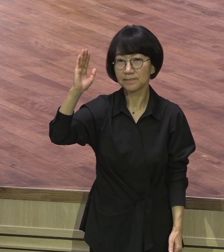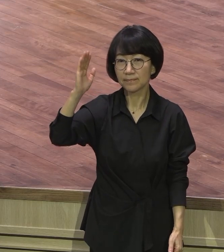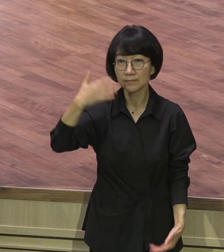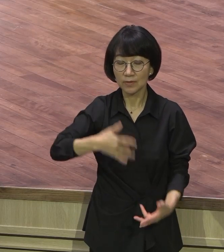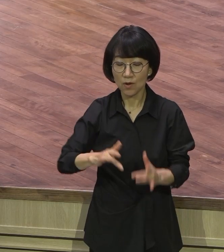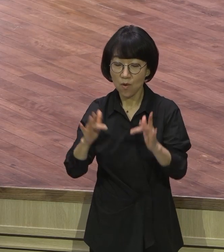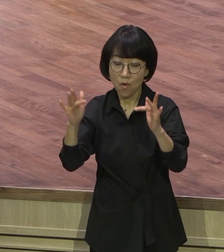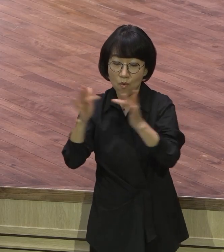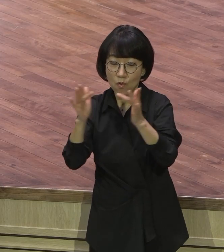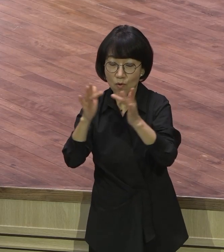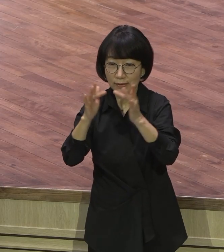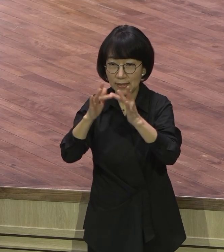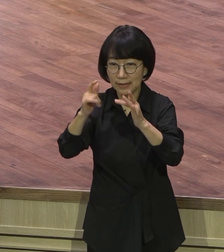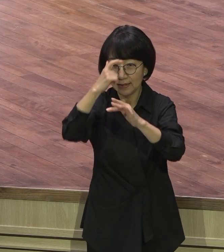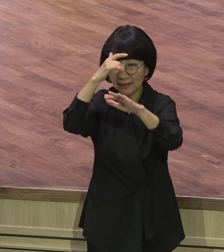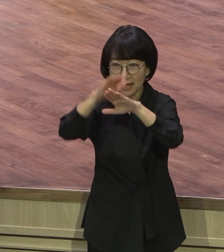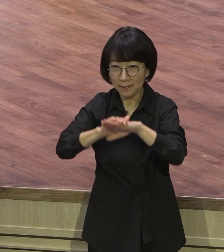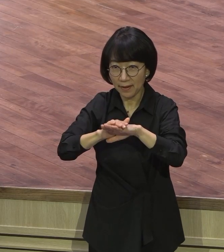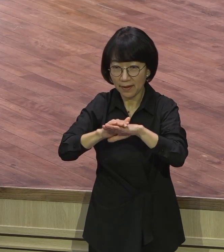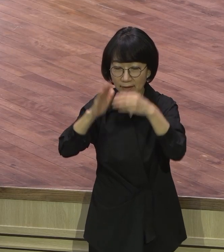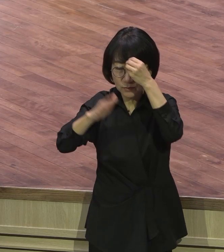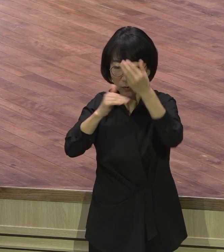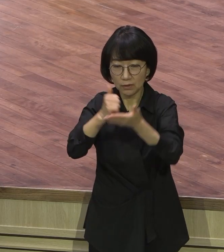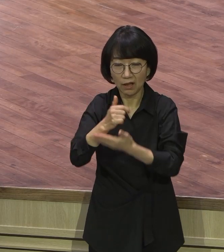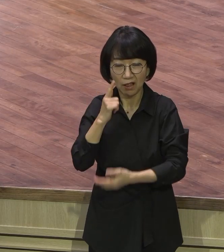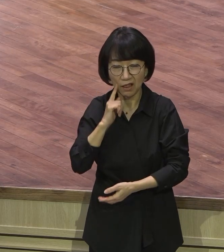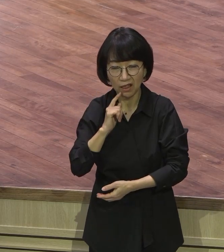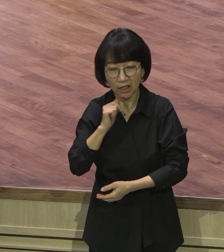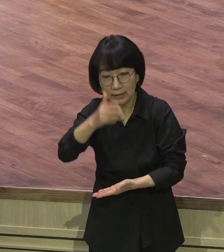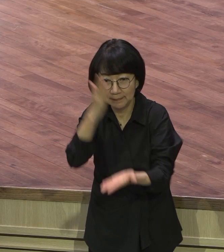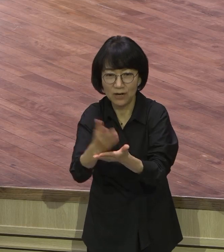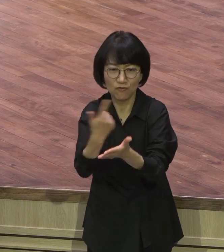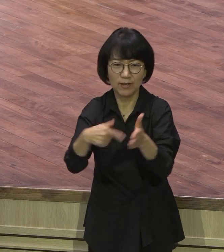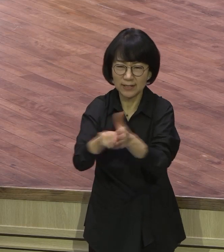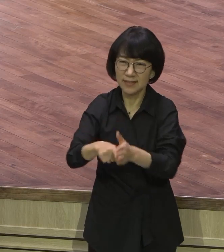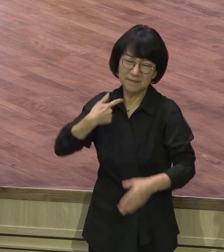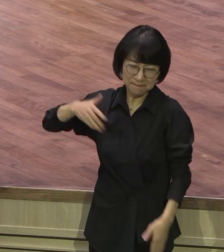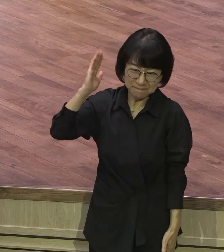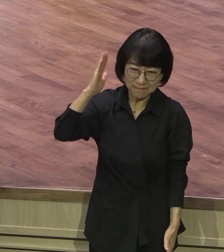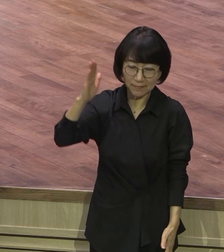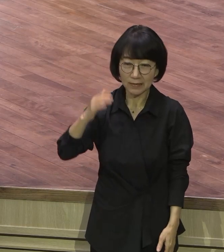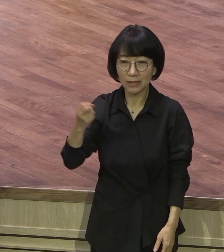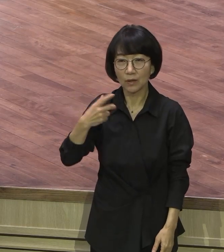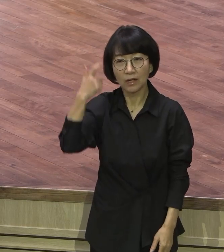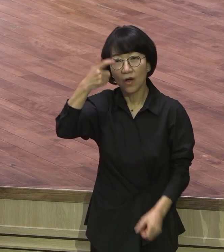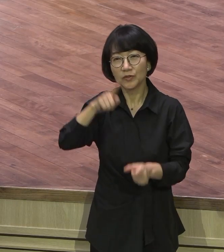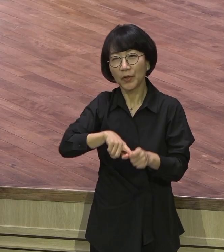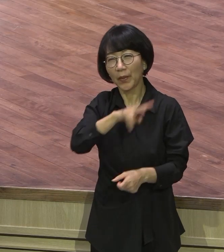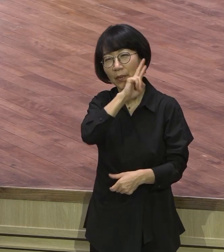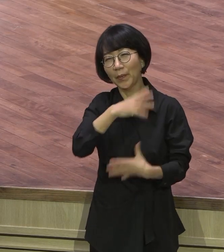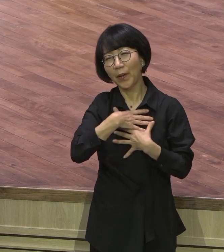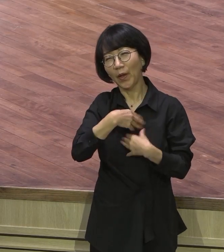온라인 예배되는 성도들을 졸지 않도록 영적 안전한 생각에 빠지지 않도록